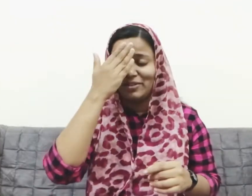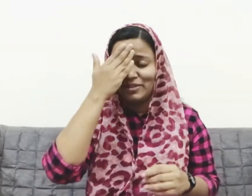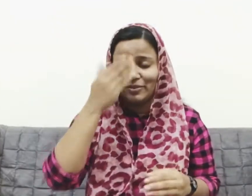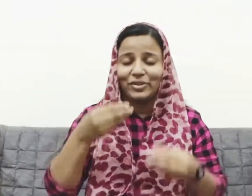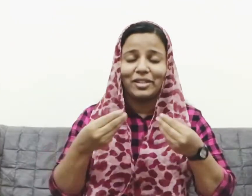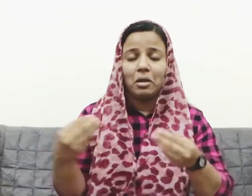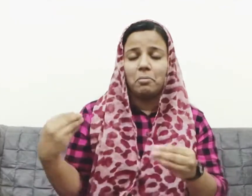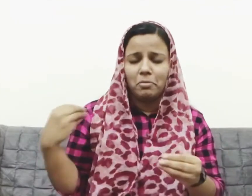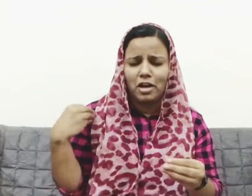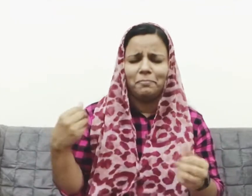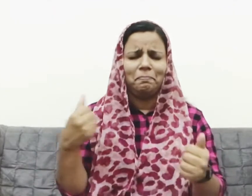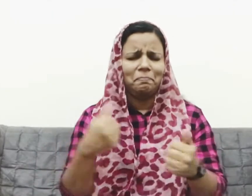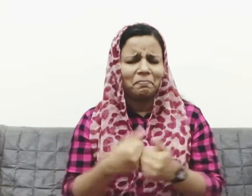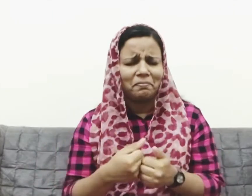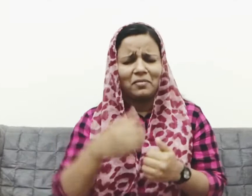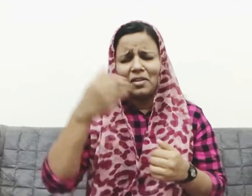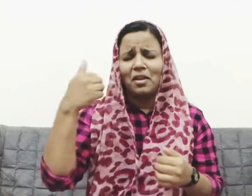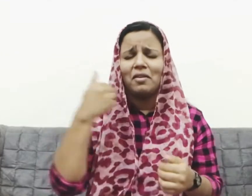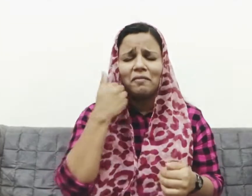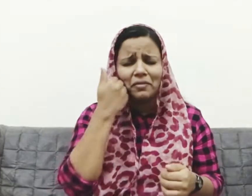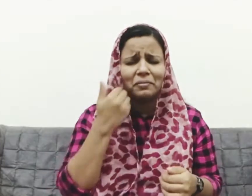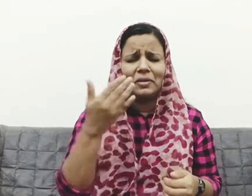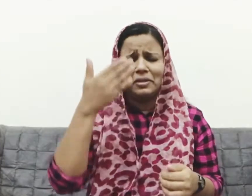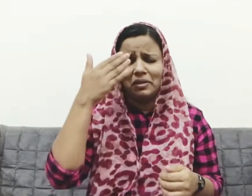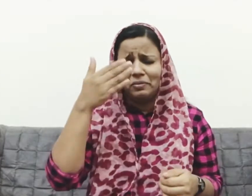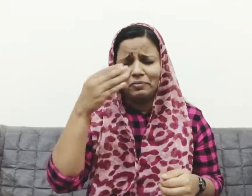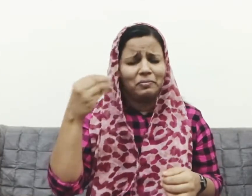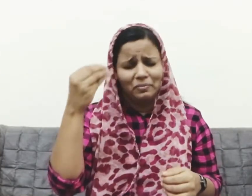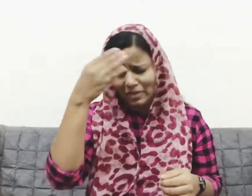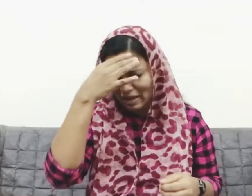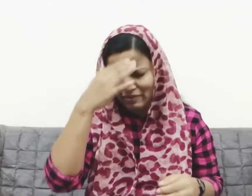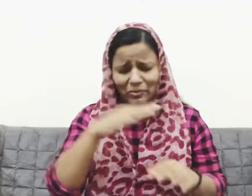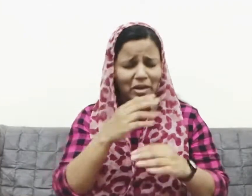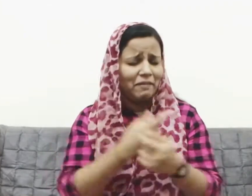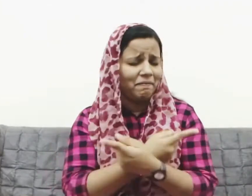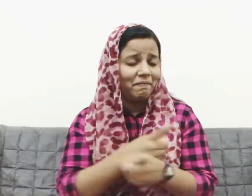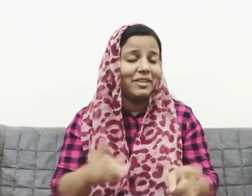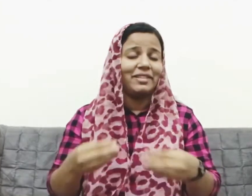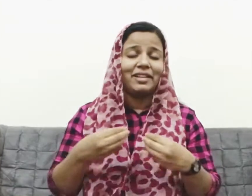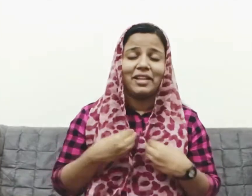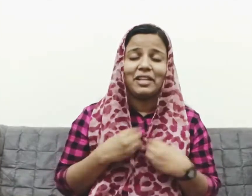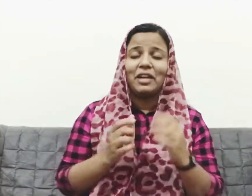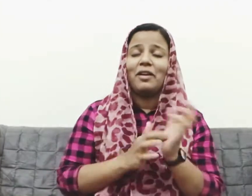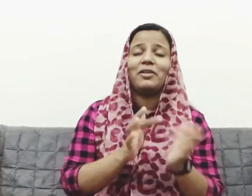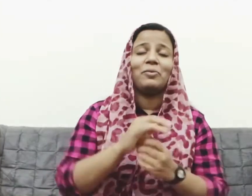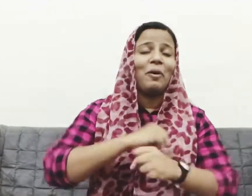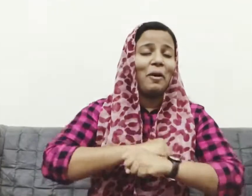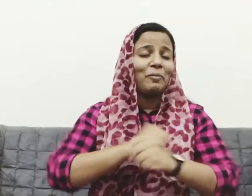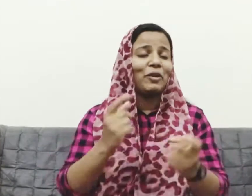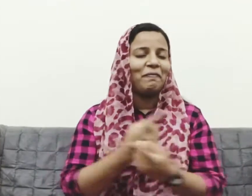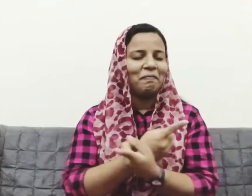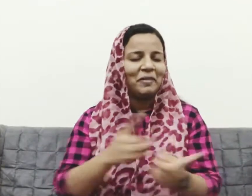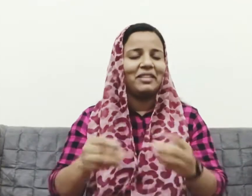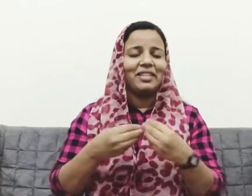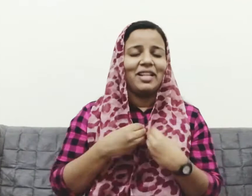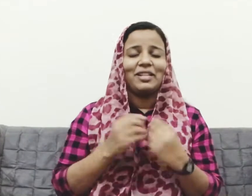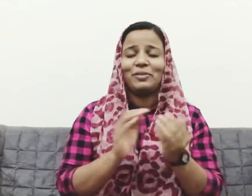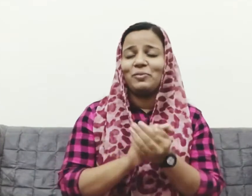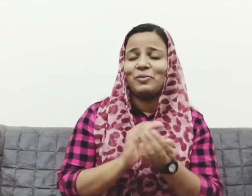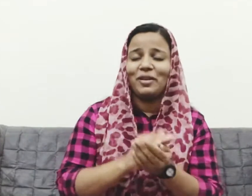ഈ പകൽക്കാലം അനർത്ഥങ്ങളിൽ നിന്നും, രോഗങ്ങളിൽ നിന്നും, ദുഃഖങ്ങളിൽ നിന്നും, കഷ്ടതകളിൽ നിന്നൊക്കെ ഞങ്ങളെ വിടുവിച്ച് അങ്ങ് ഞങ്ങളെ അത്ഭുതകരമായി പുലർത്തുന്ന അങ്ങയുടെ